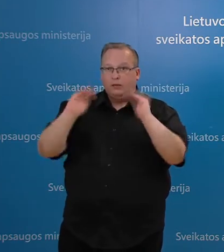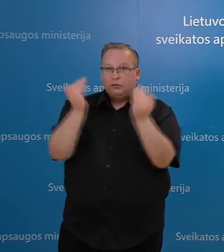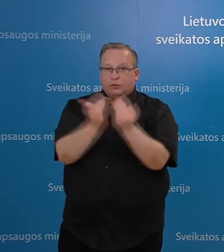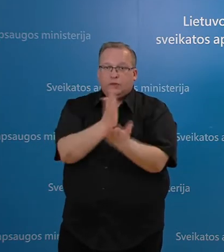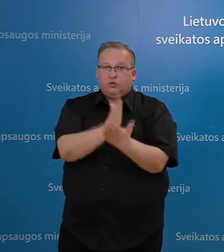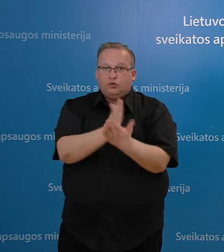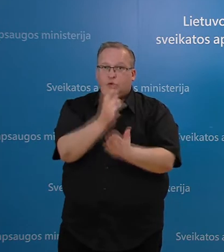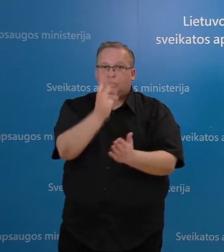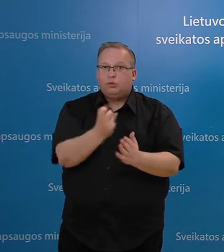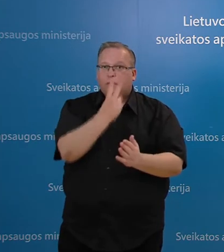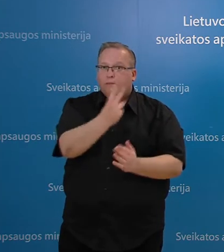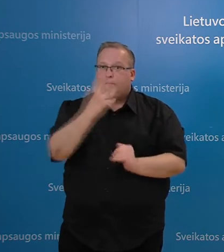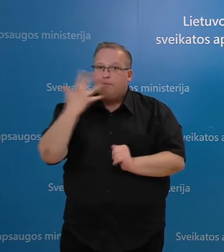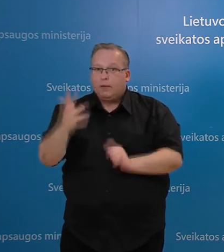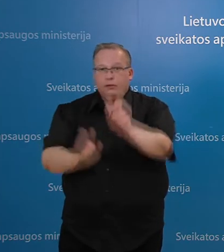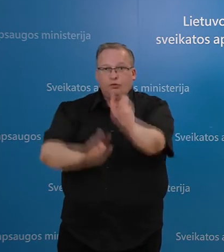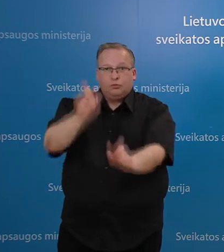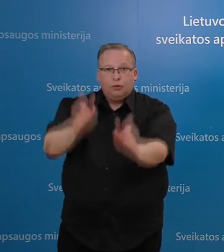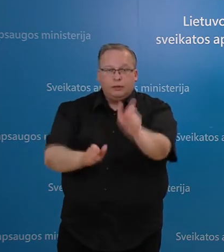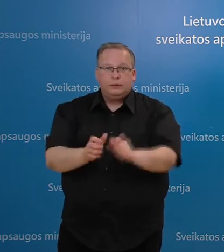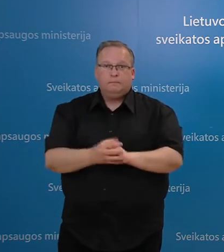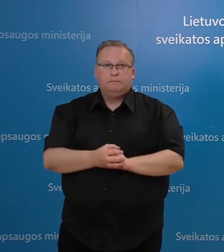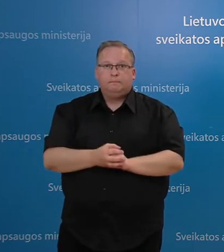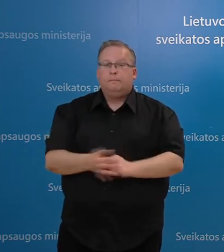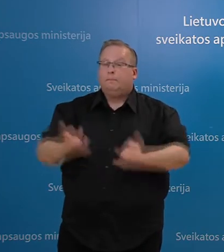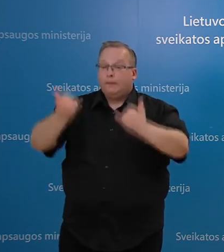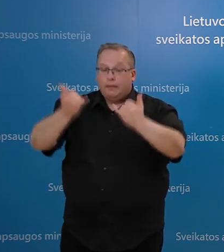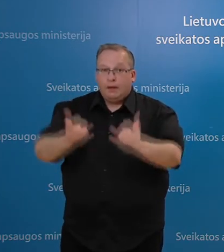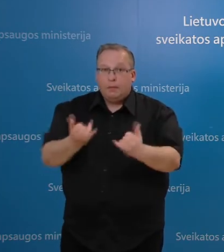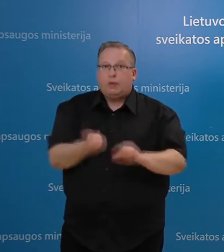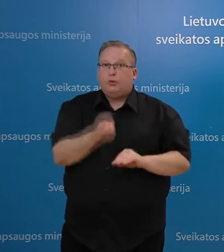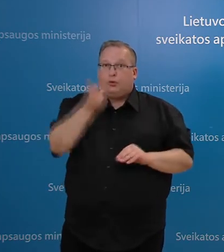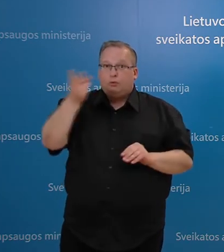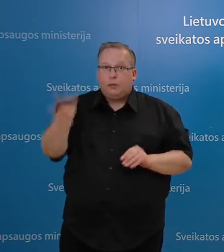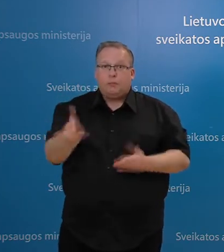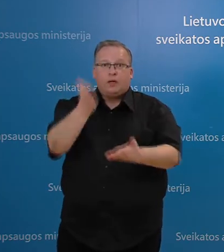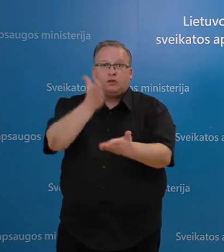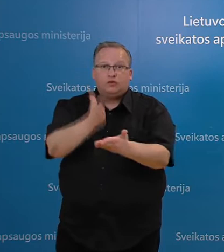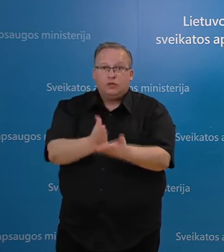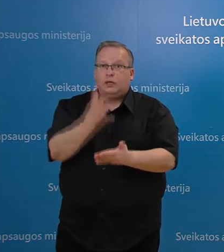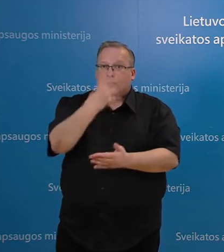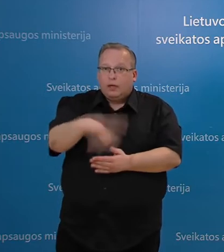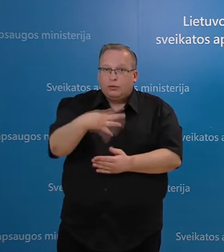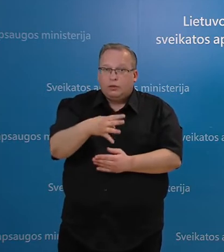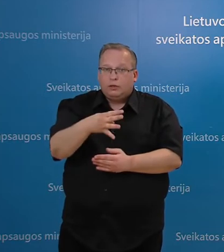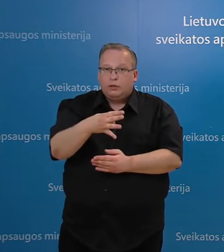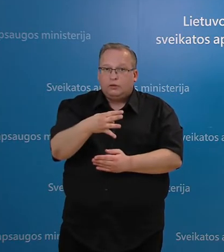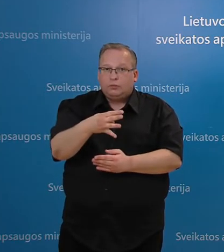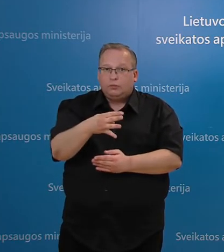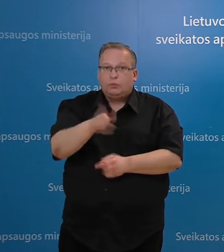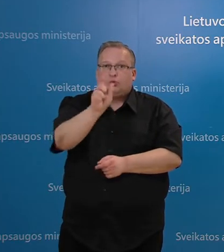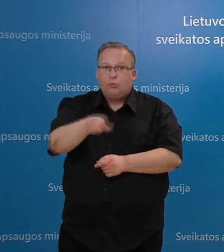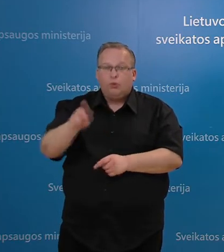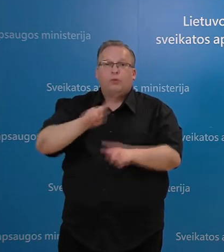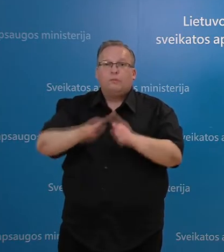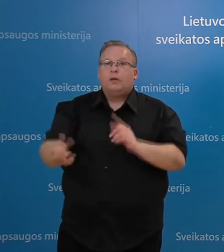yra 225 asmenys. Šiuo metu hospitalizuoti yra 40 pacientų, iš jų